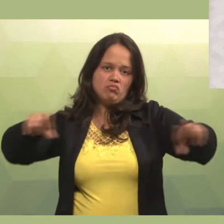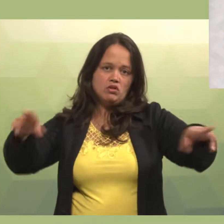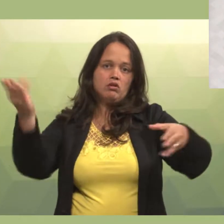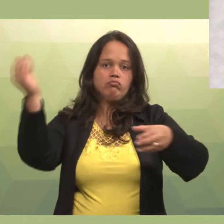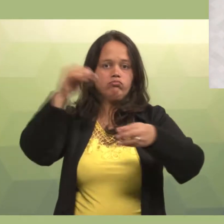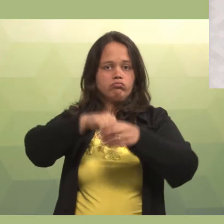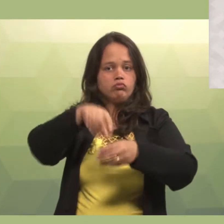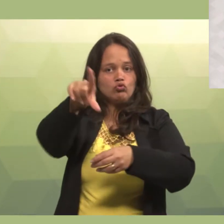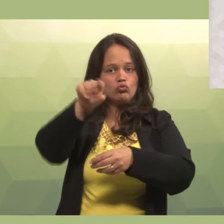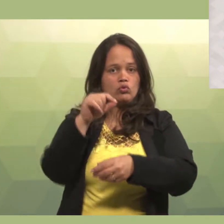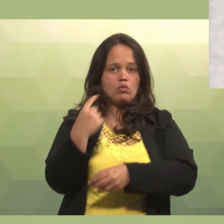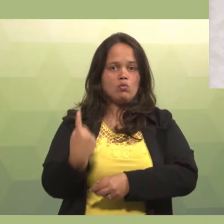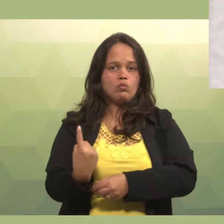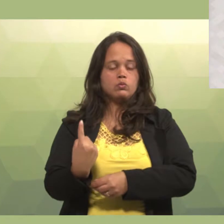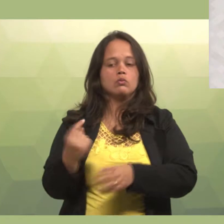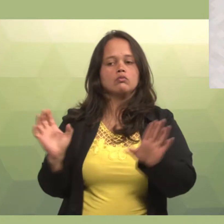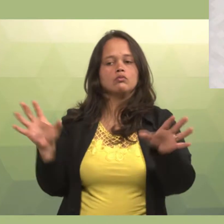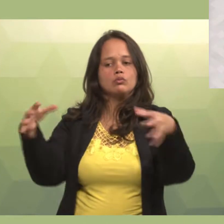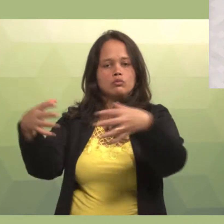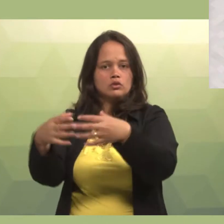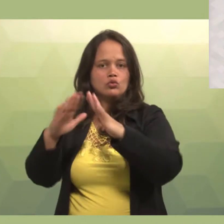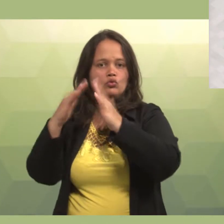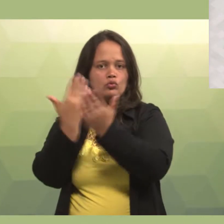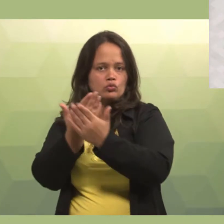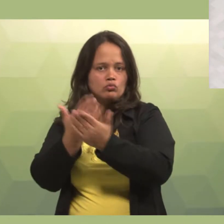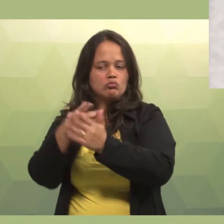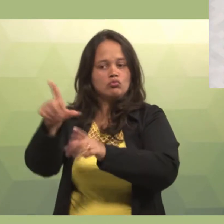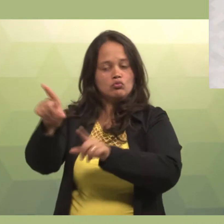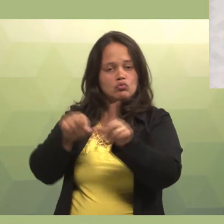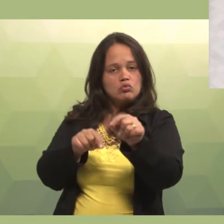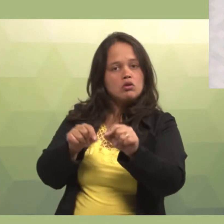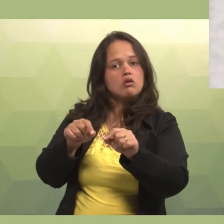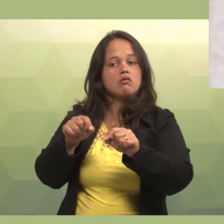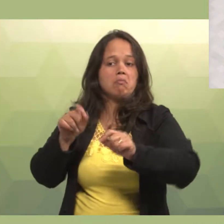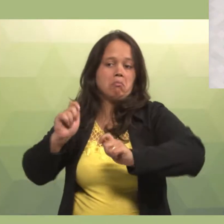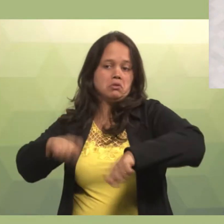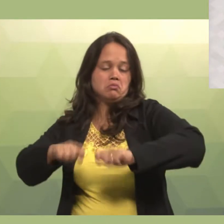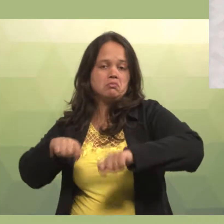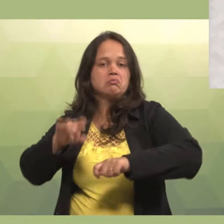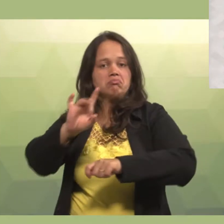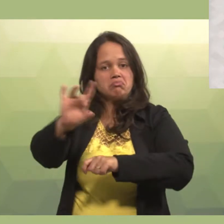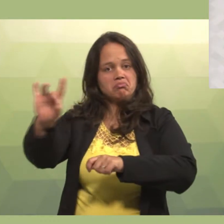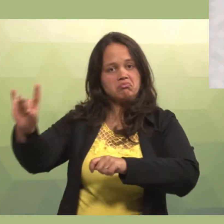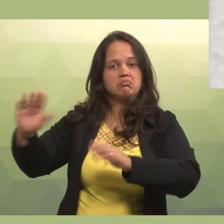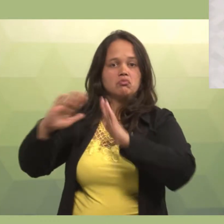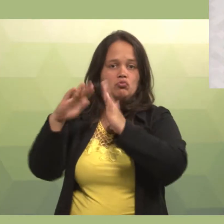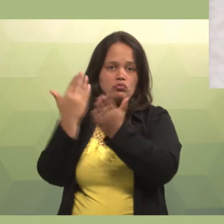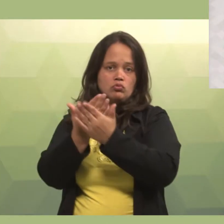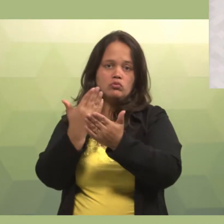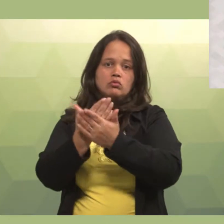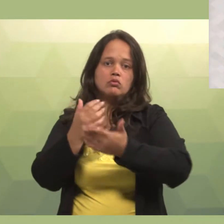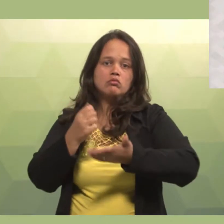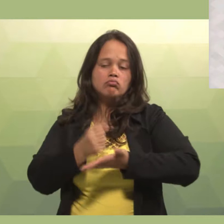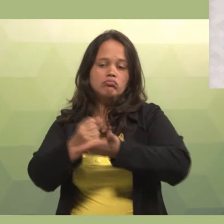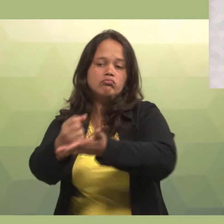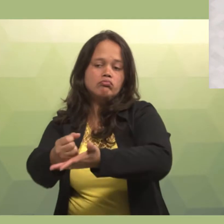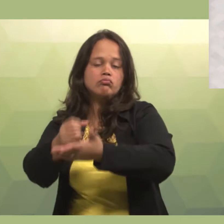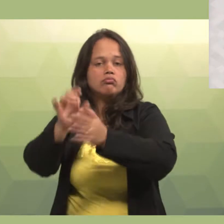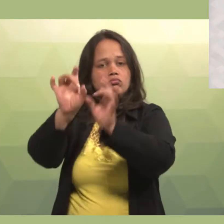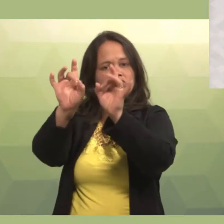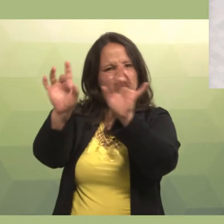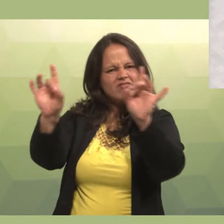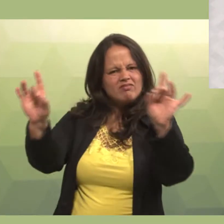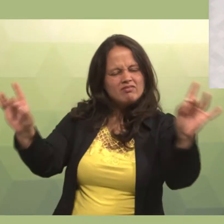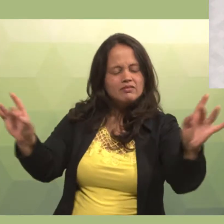da escola, que deve considerar o atendimento de suas especificidades. A língua espanhola,